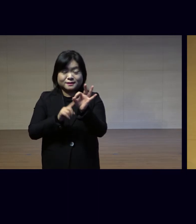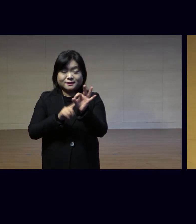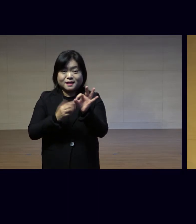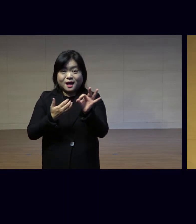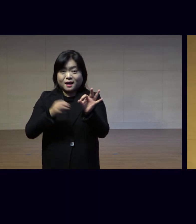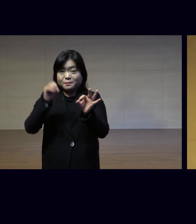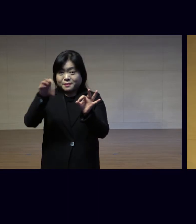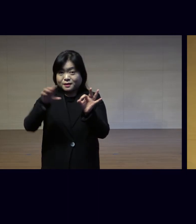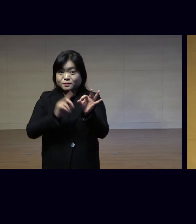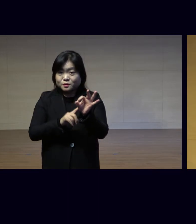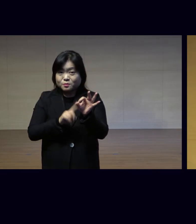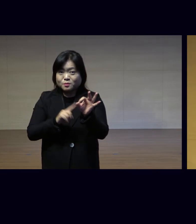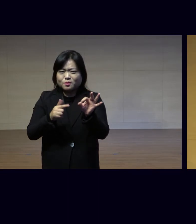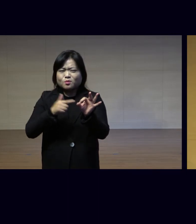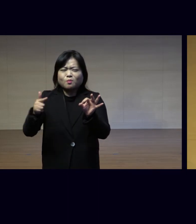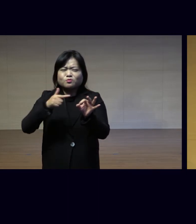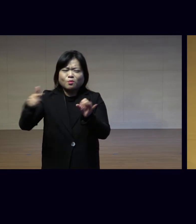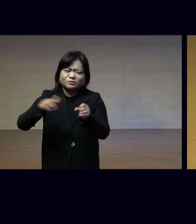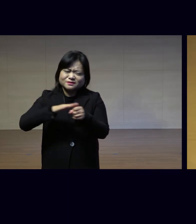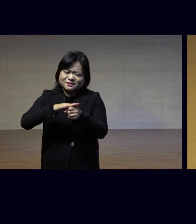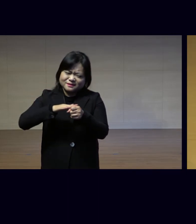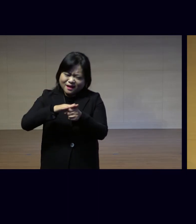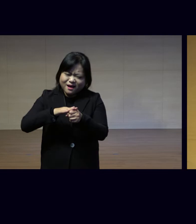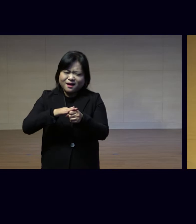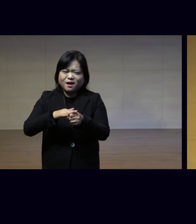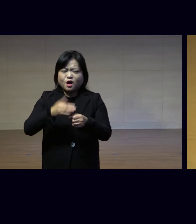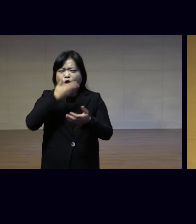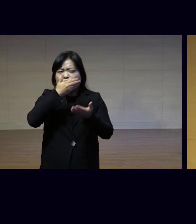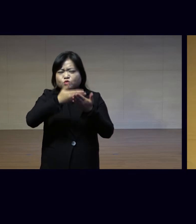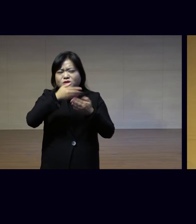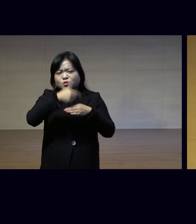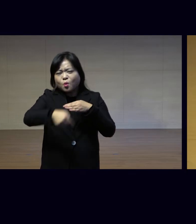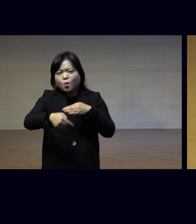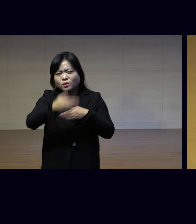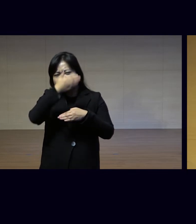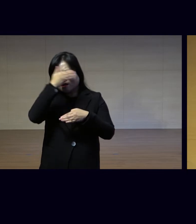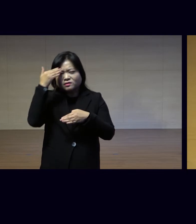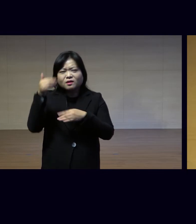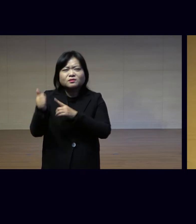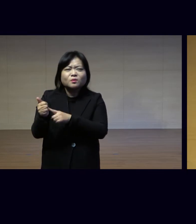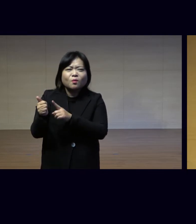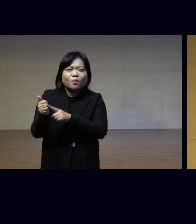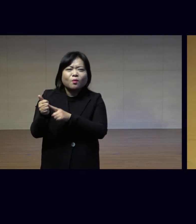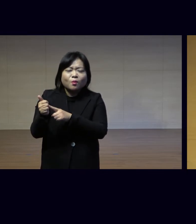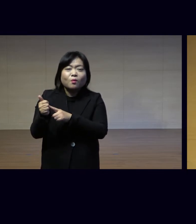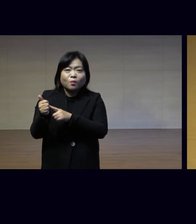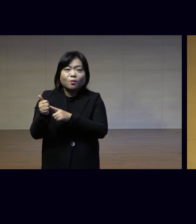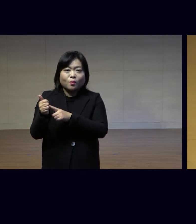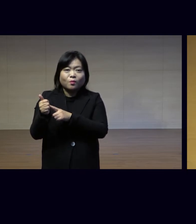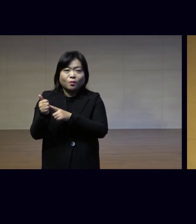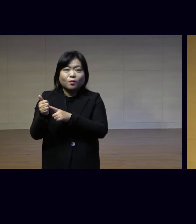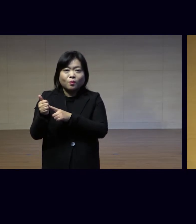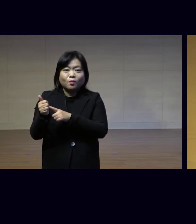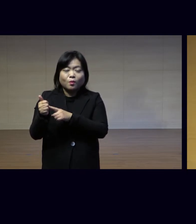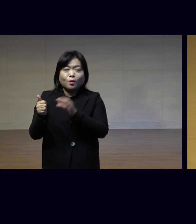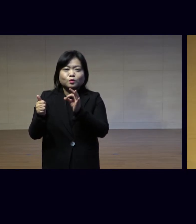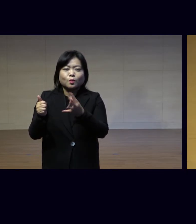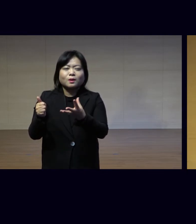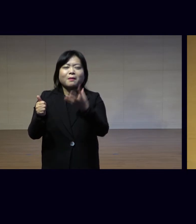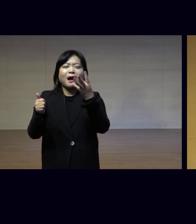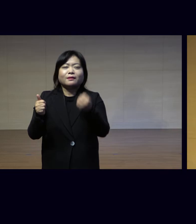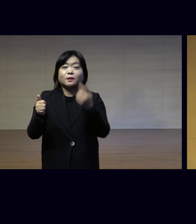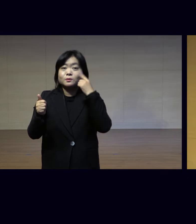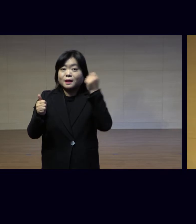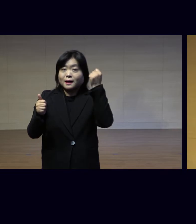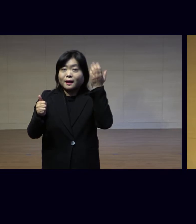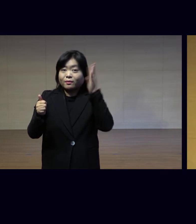말씀드렸잖아요. 너무너무 사랑해요. 귀족 청년이고 이제 또 돈이 많다고 생각했는데 돈이